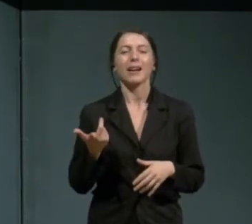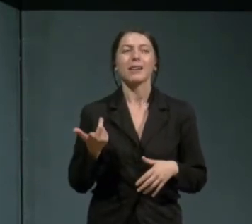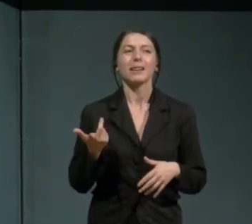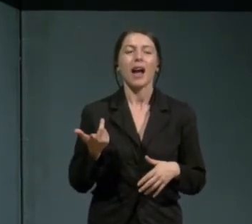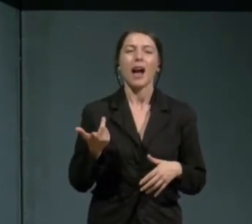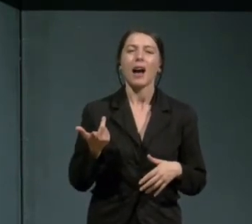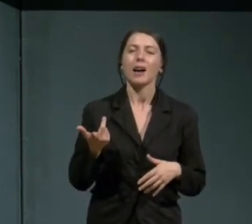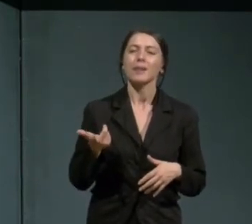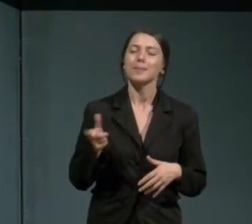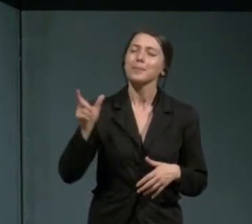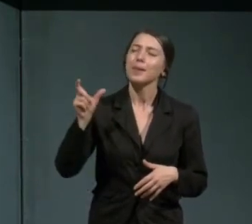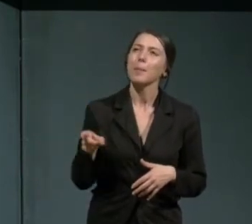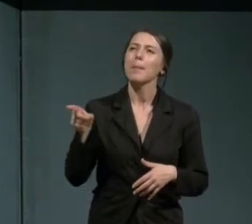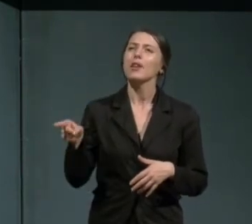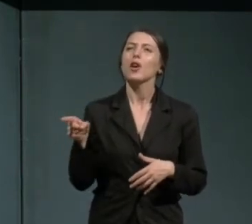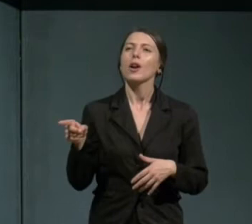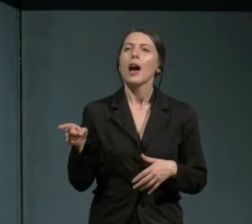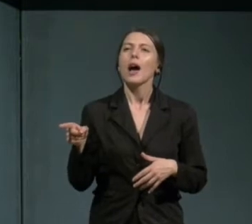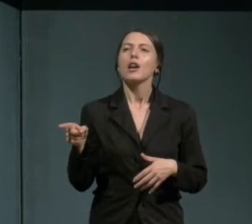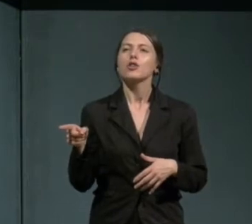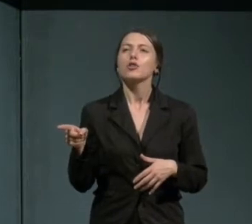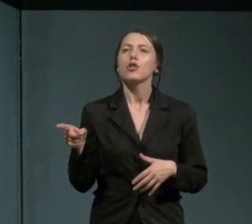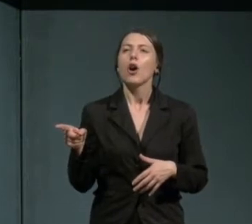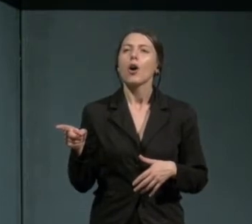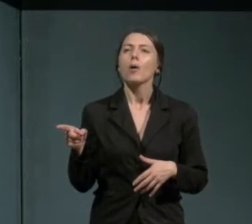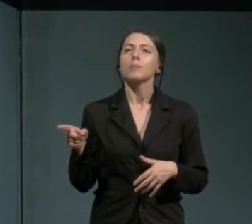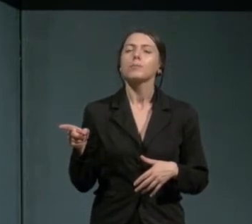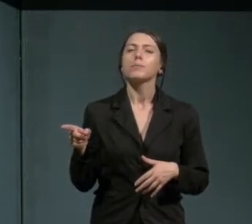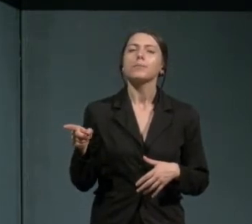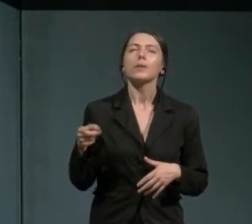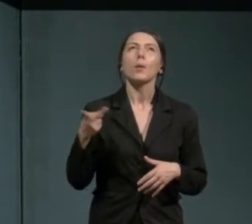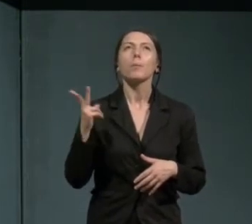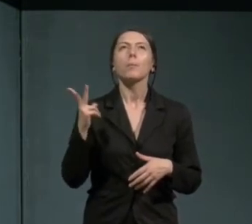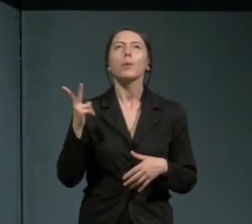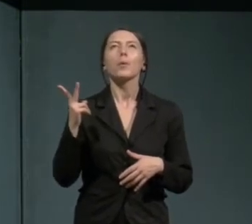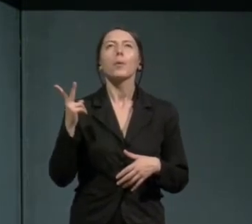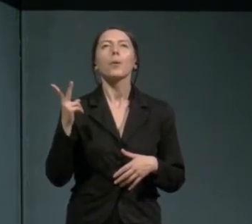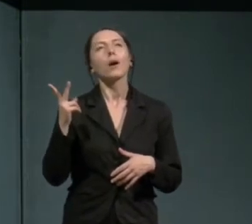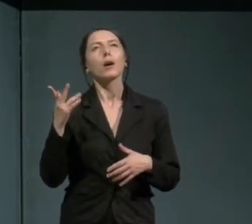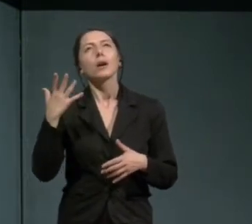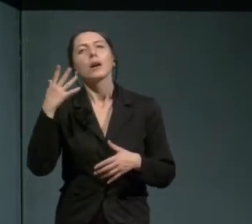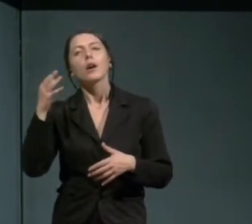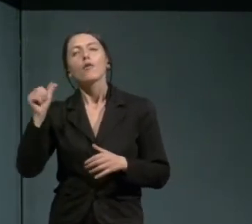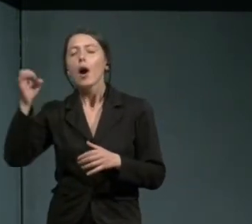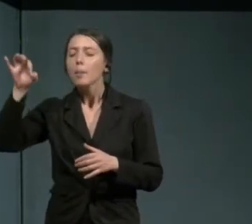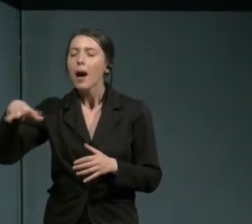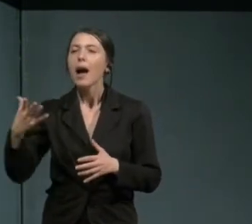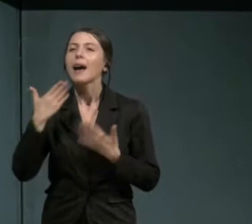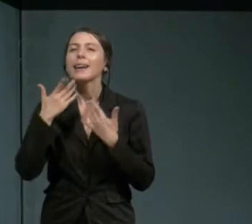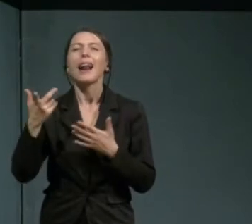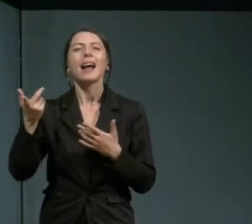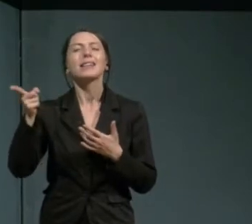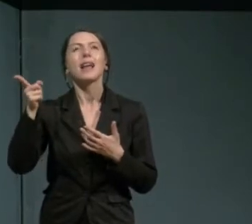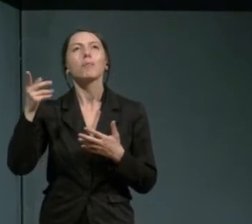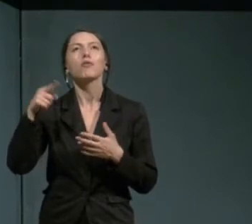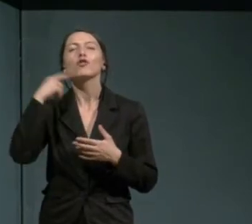personaggio che si ispira ai gialli americani il personaggio di del poliziotto